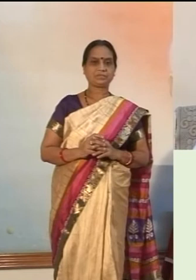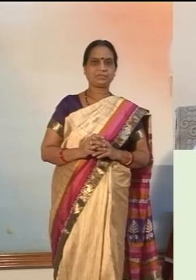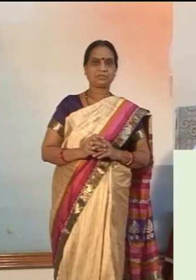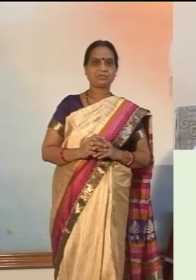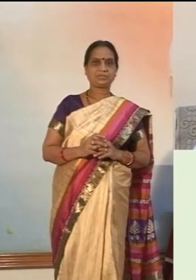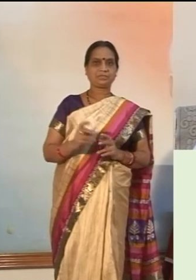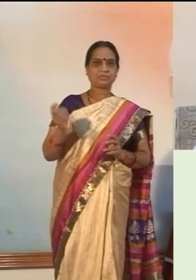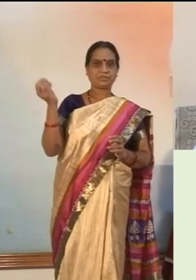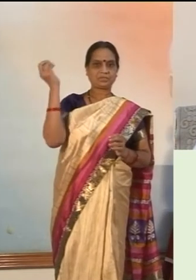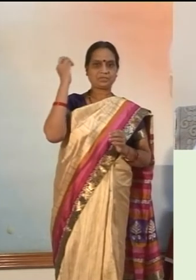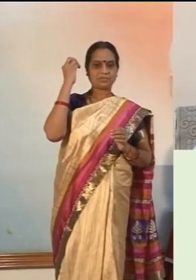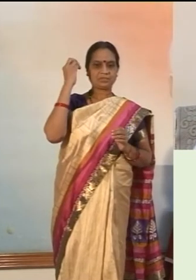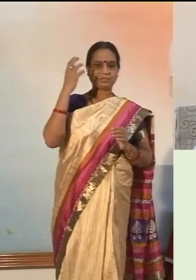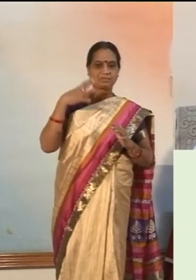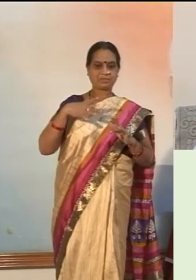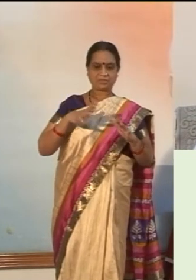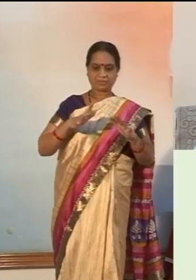ज्ञान के सागर भी कहते हैं।